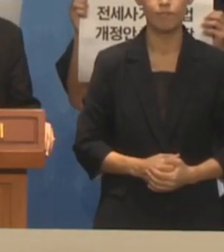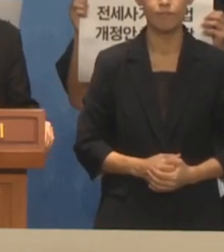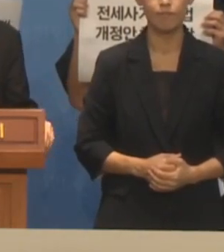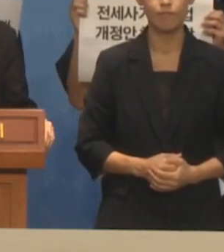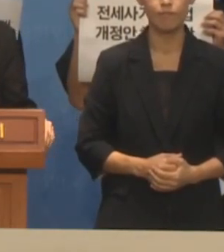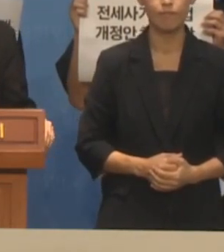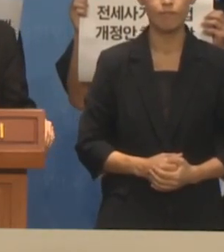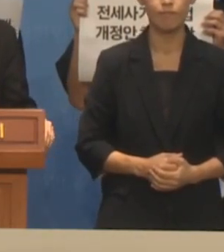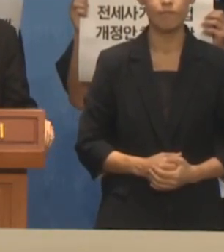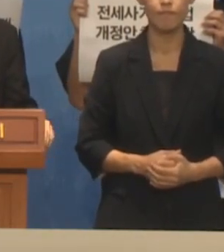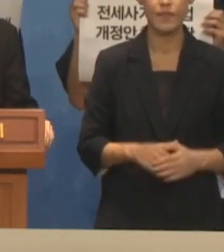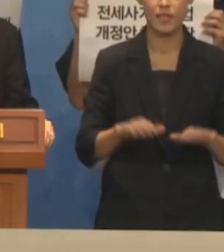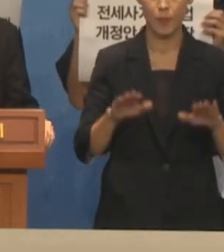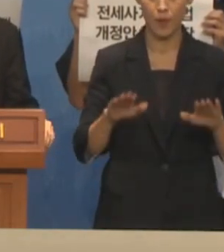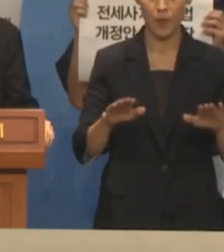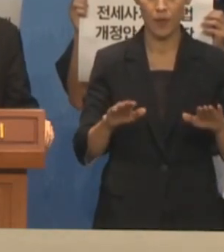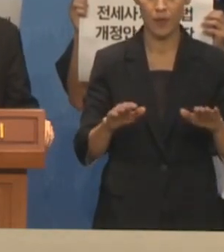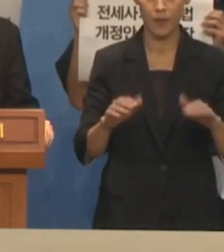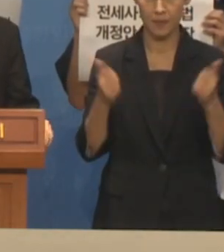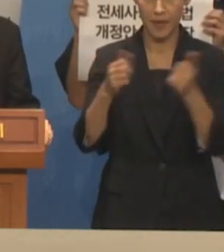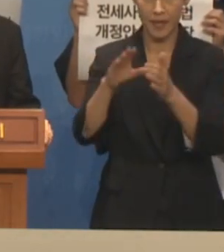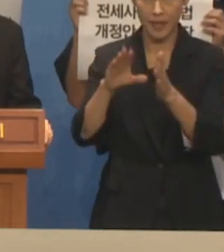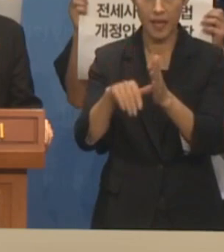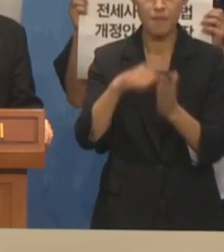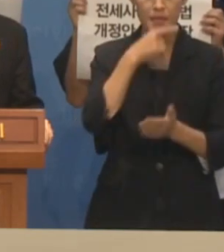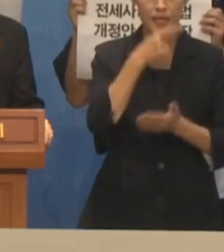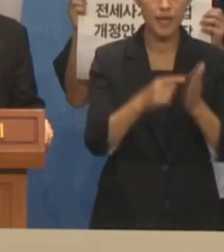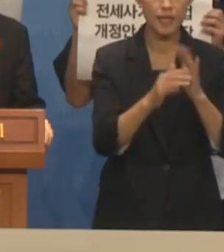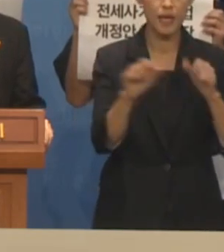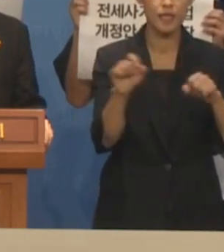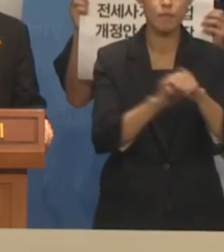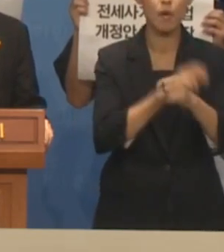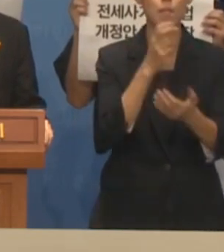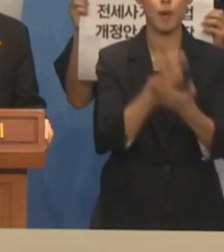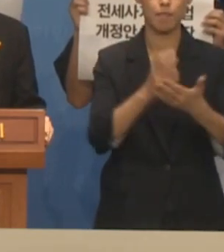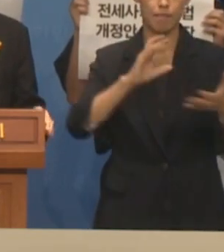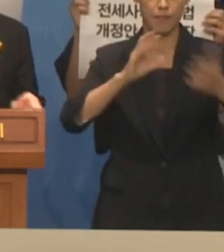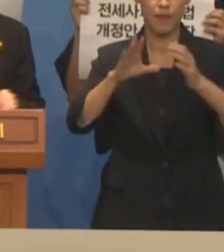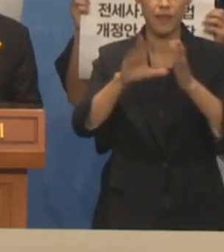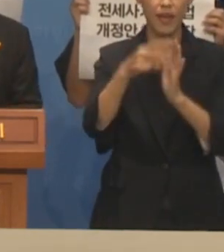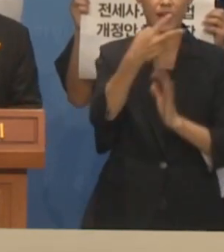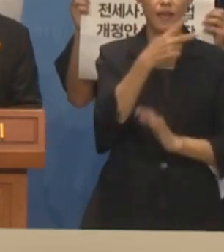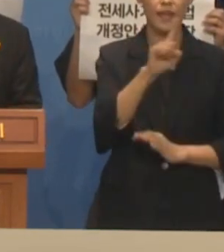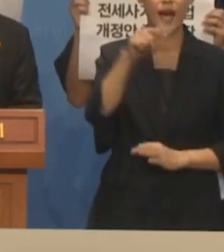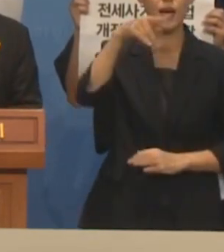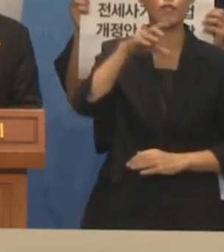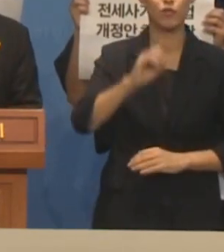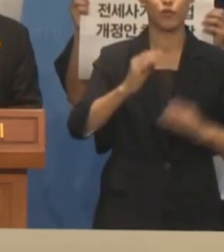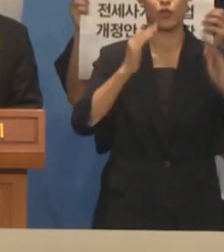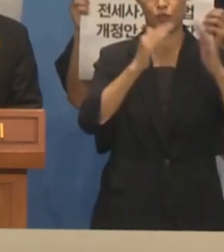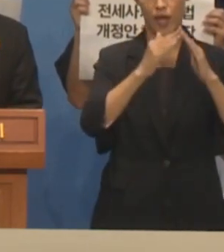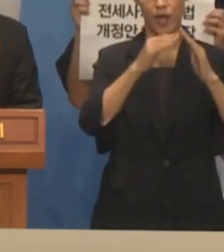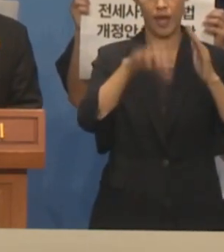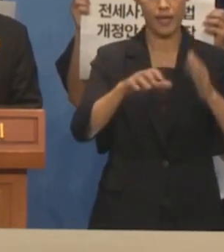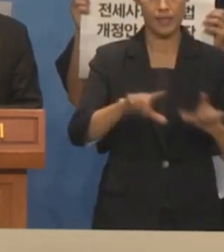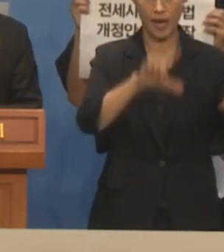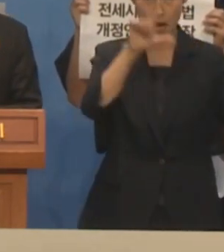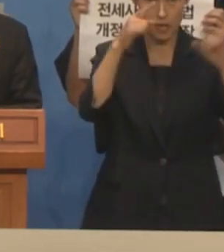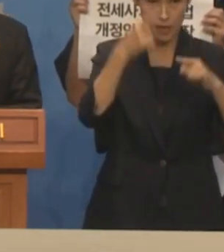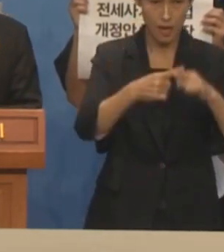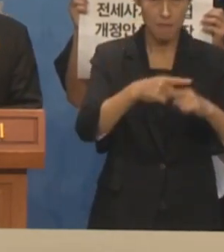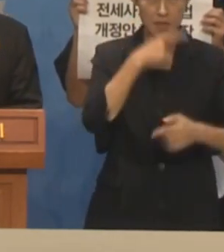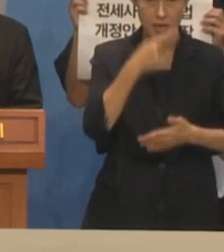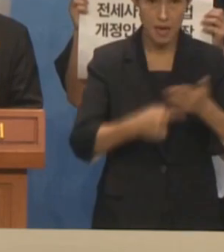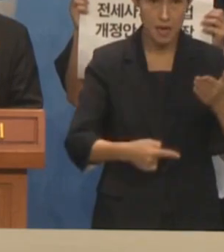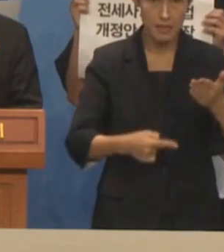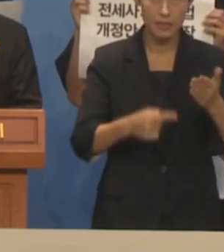이번에 법안심사 소위에서 이 피해 지원 특별법이 논의될 때 다중주택에 거주하시다가 피해를 입으신 분들을 보호할